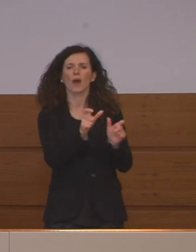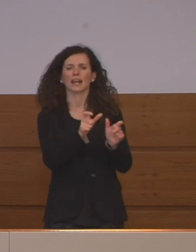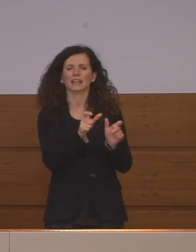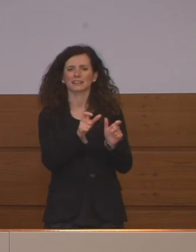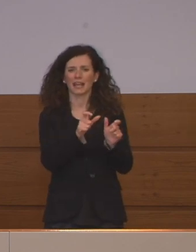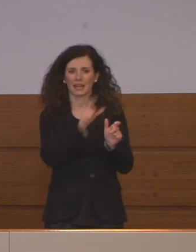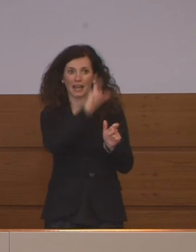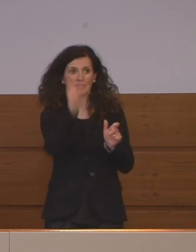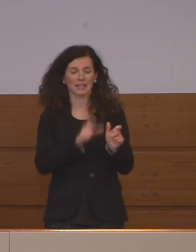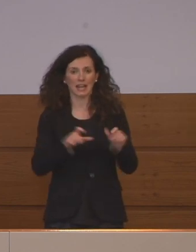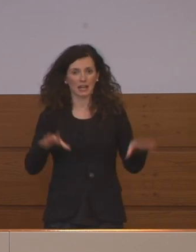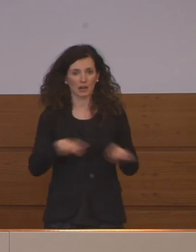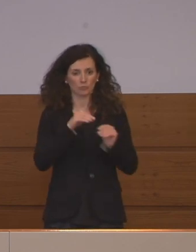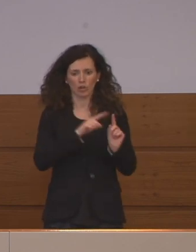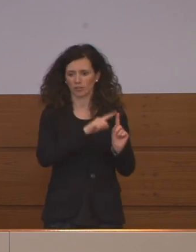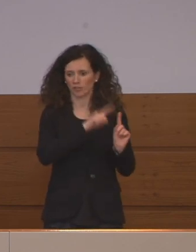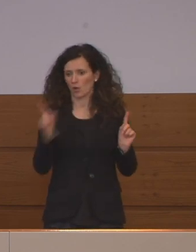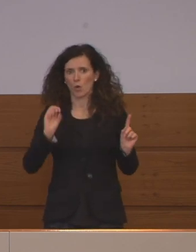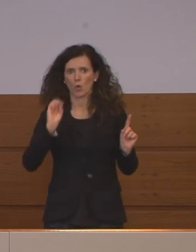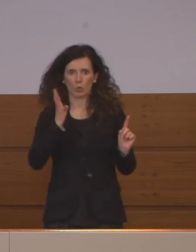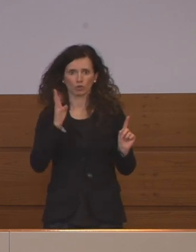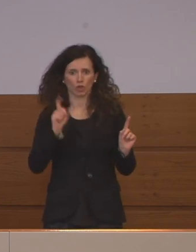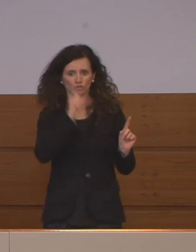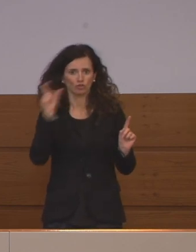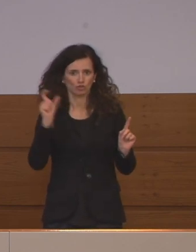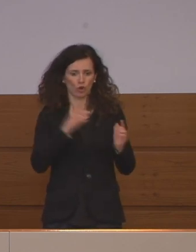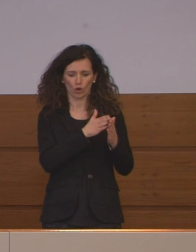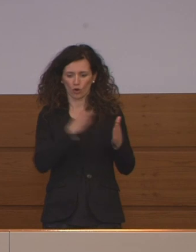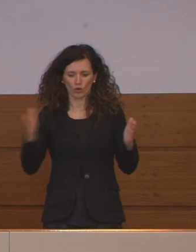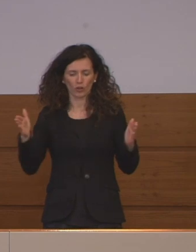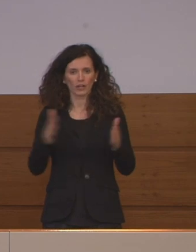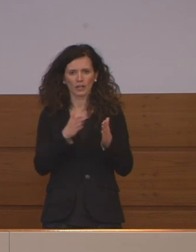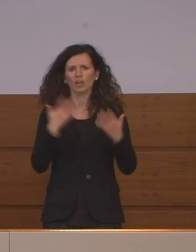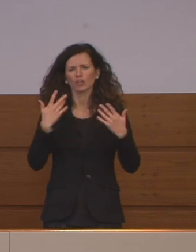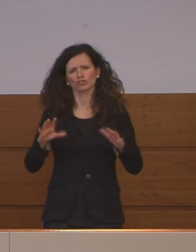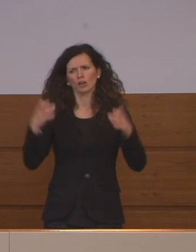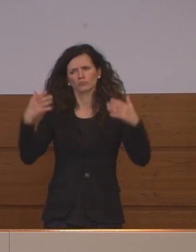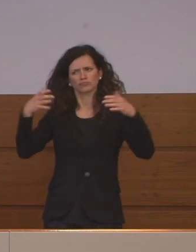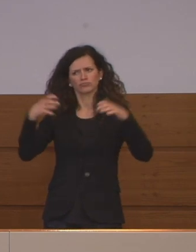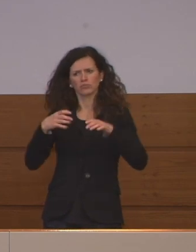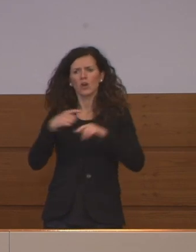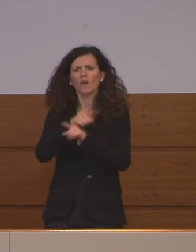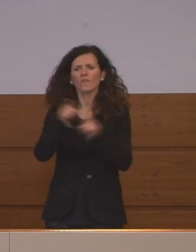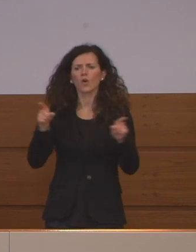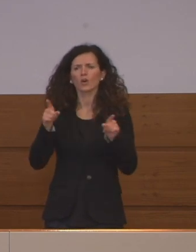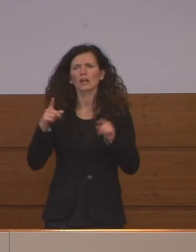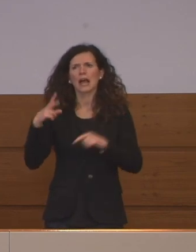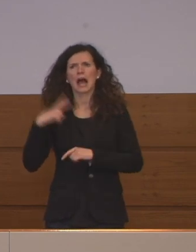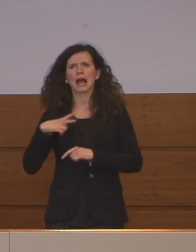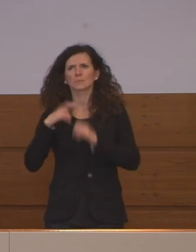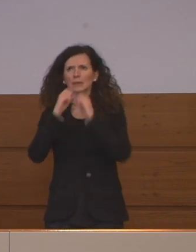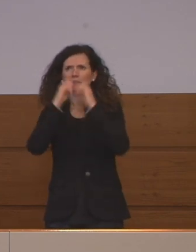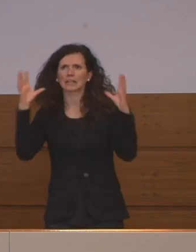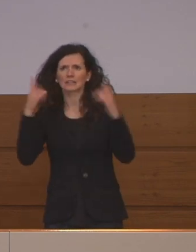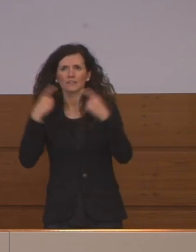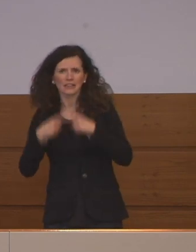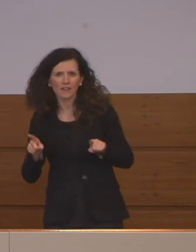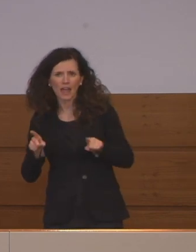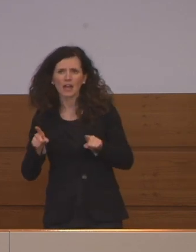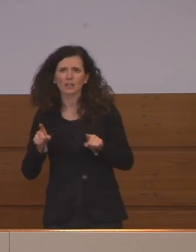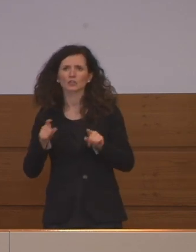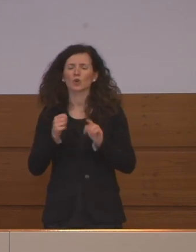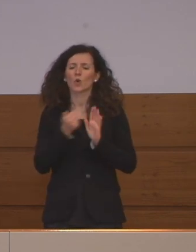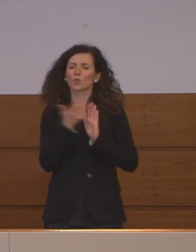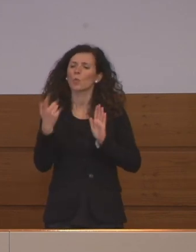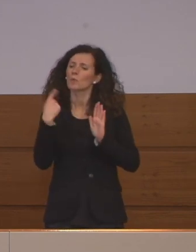visto che diciamo c'è un lieve calo però comunque cosa voi avevate aspettative diverse il numero era quello che